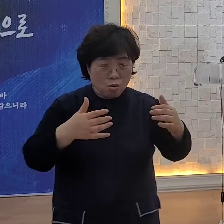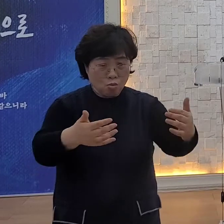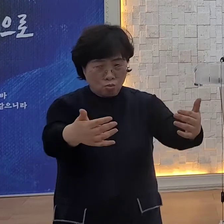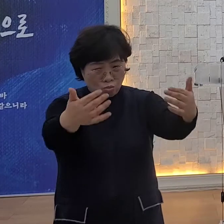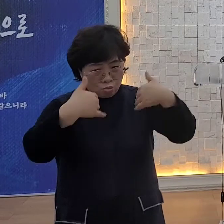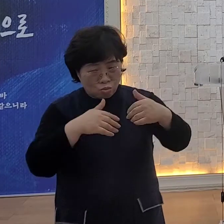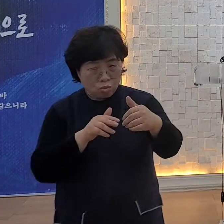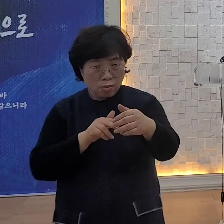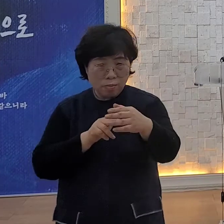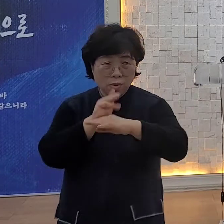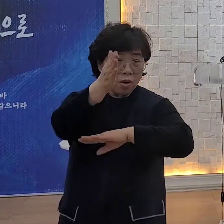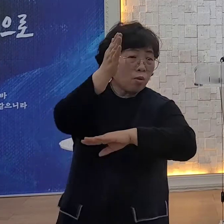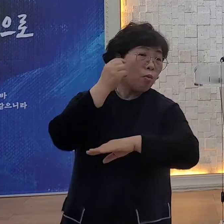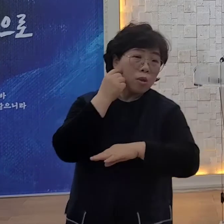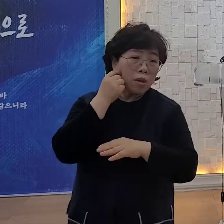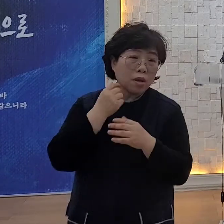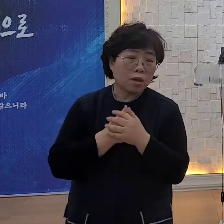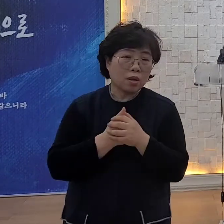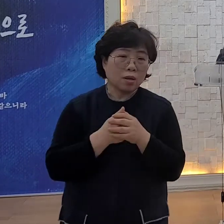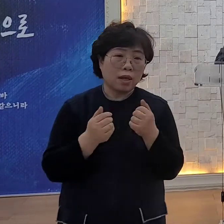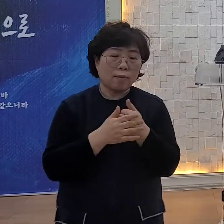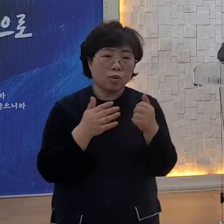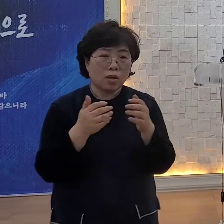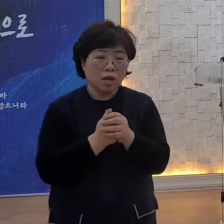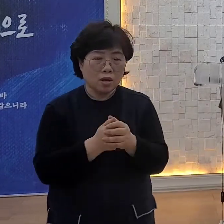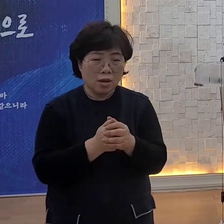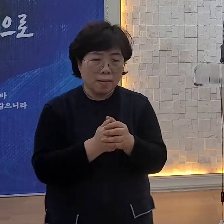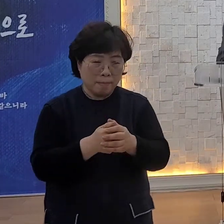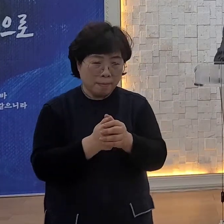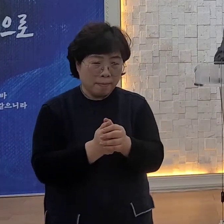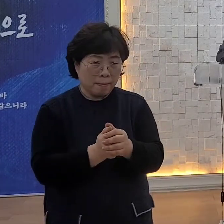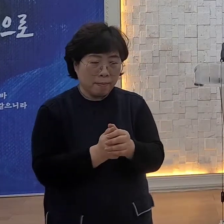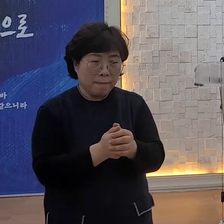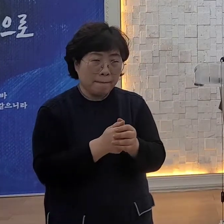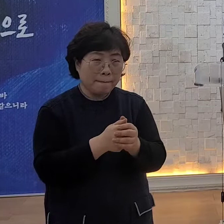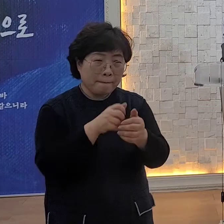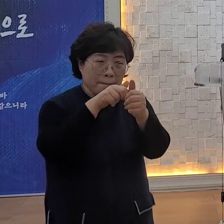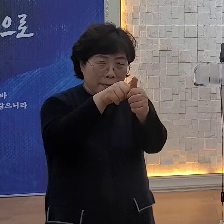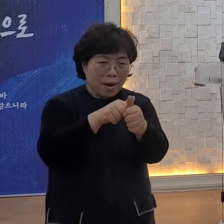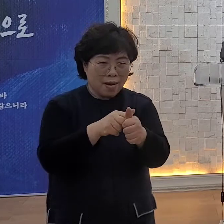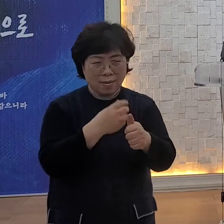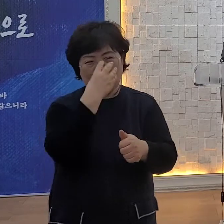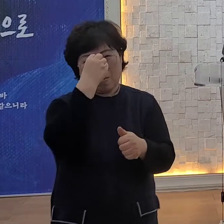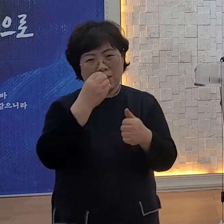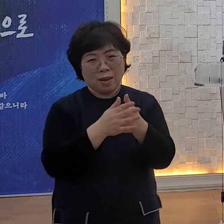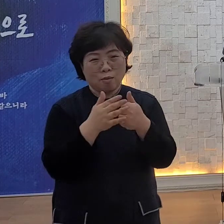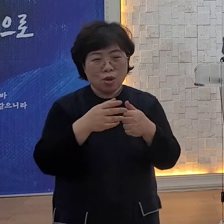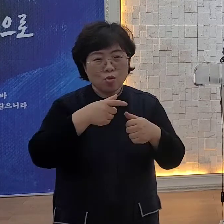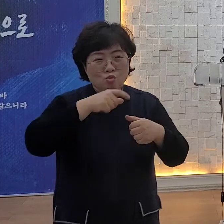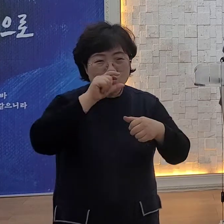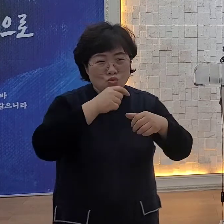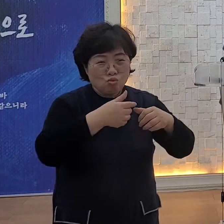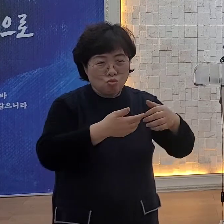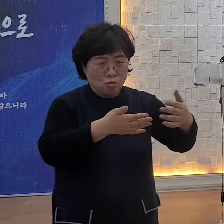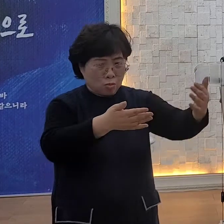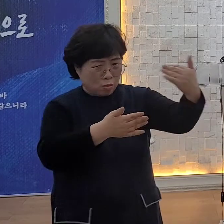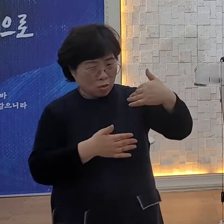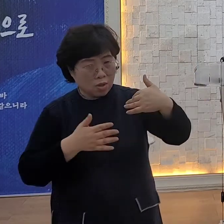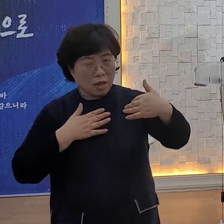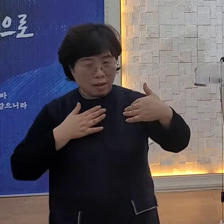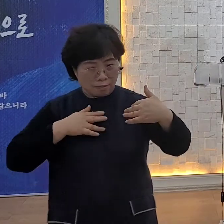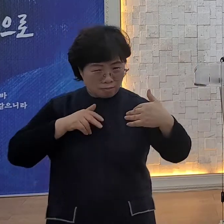이길 힘은 안 됩니다. 그러니까 자기가 막 한번 해보겠다고 막 교만하게 뛰어들었는데 조금 올라가다가 또